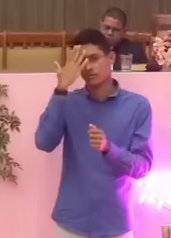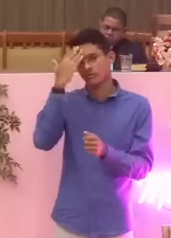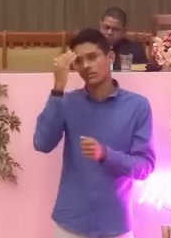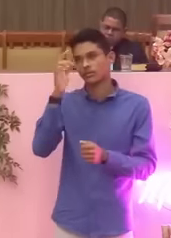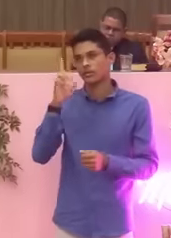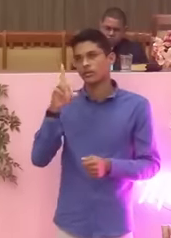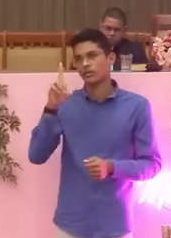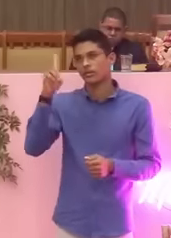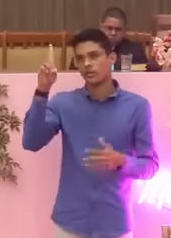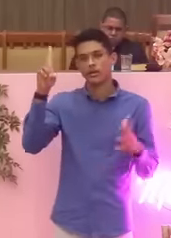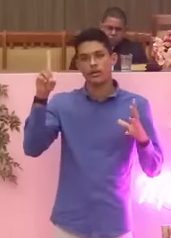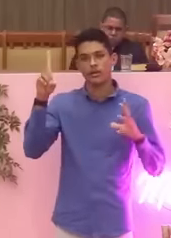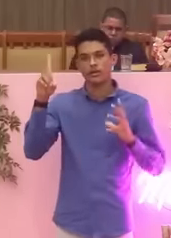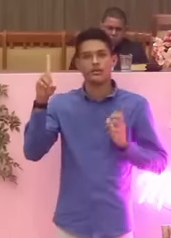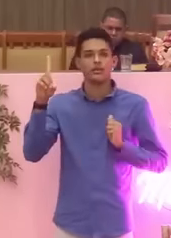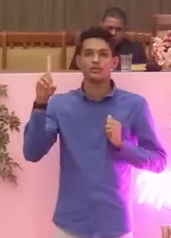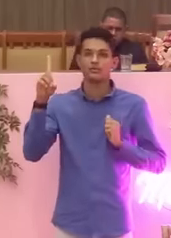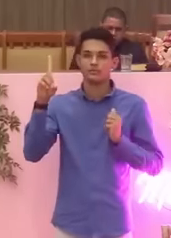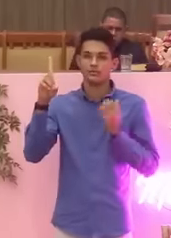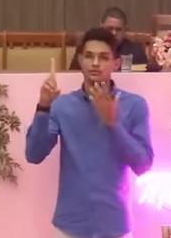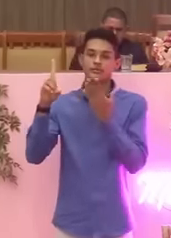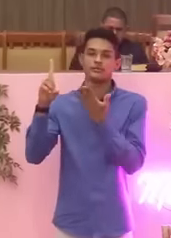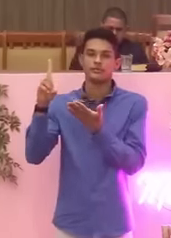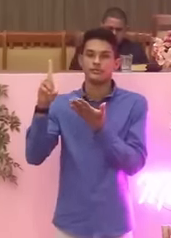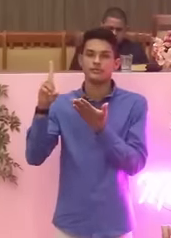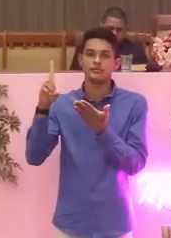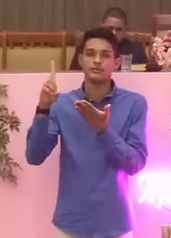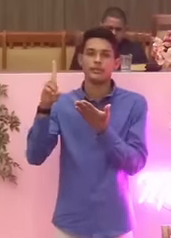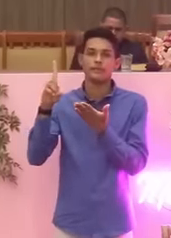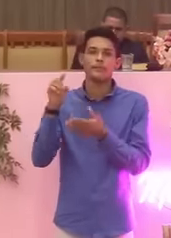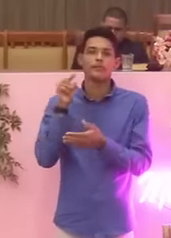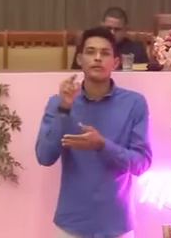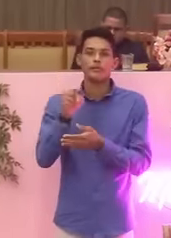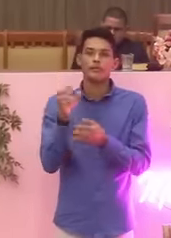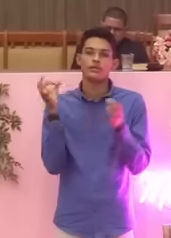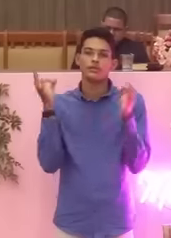rapaz será se Deus tu tem certeza que Deus te ama irmão